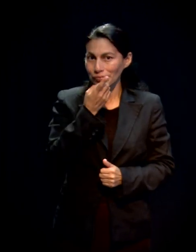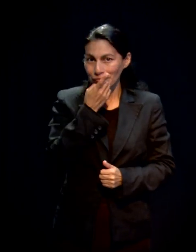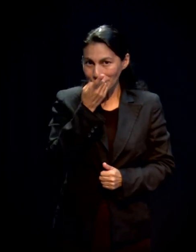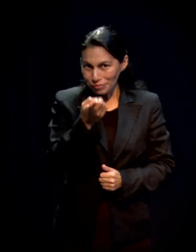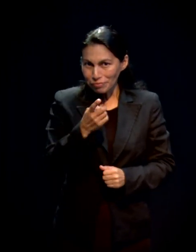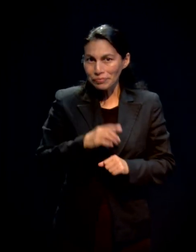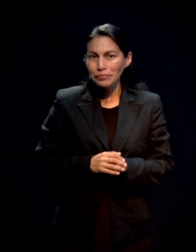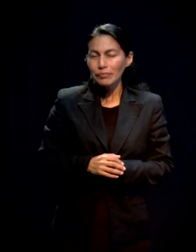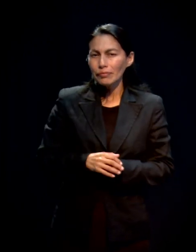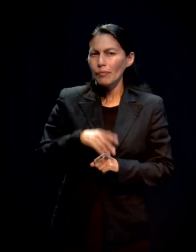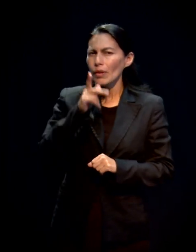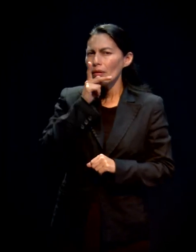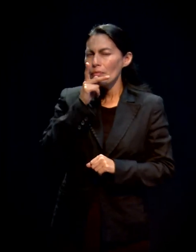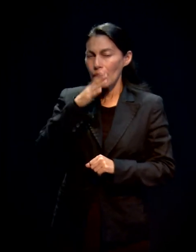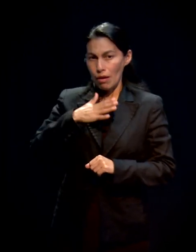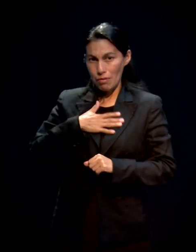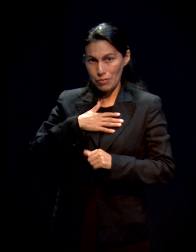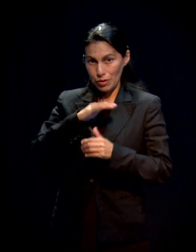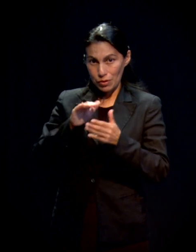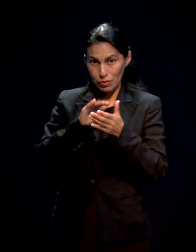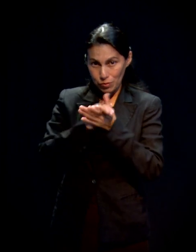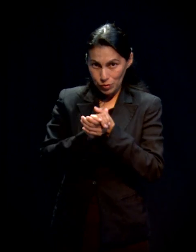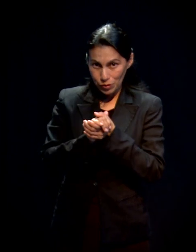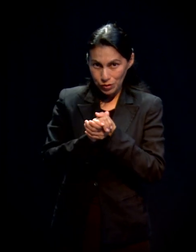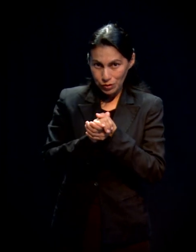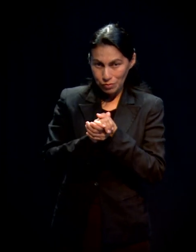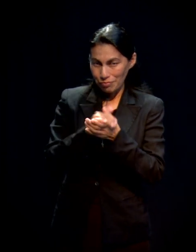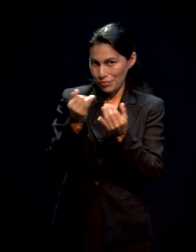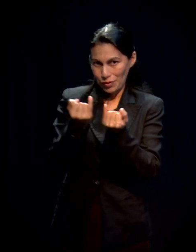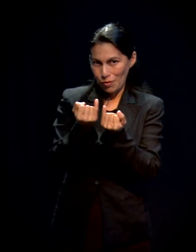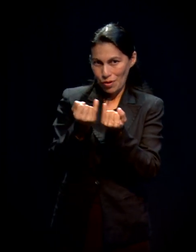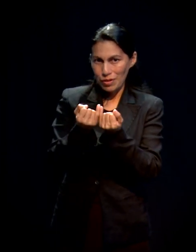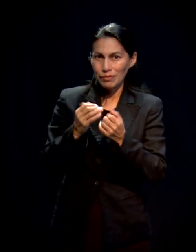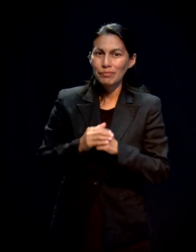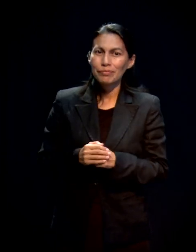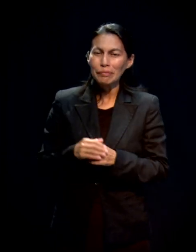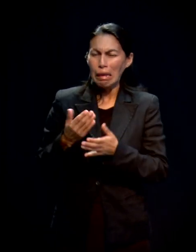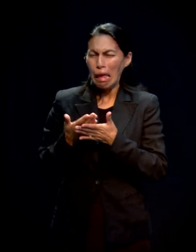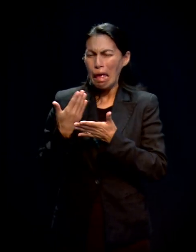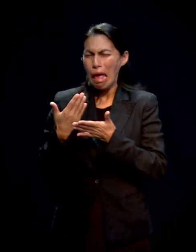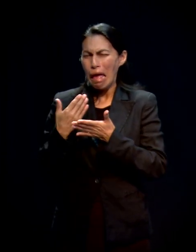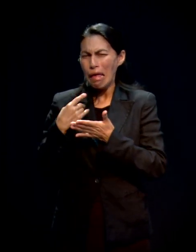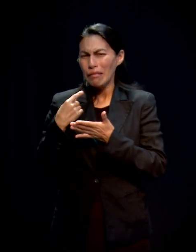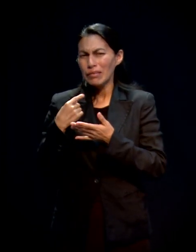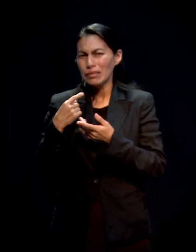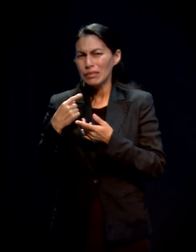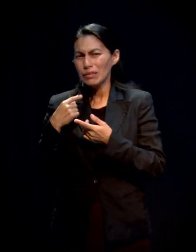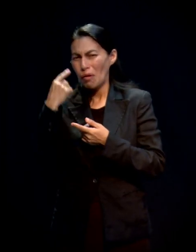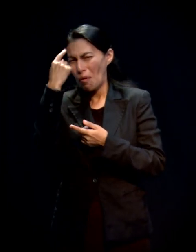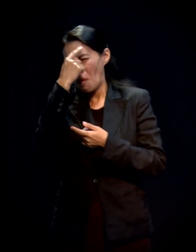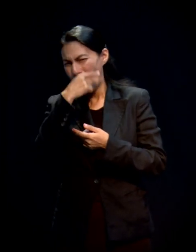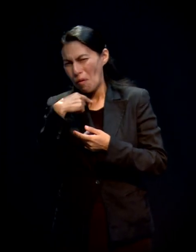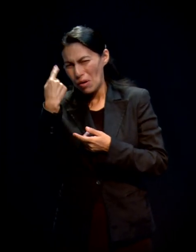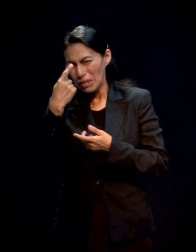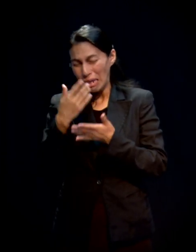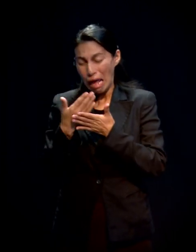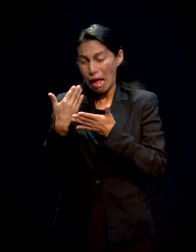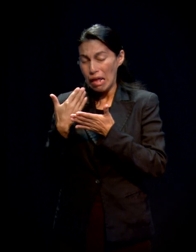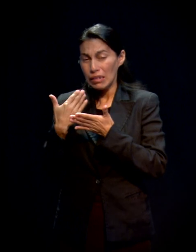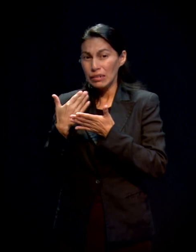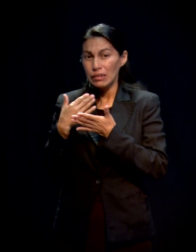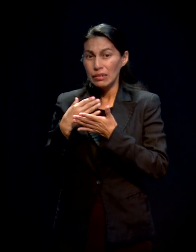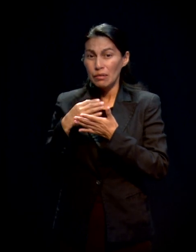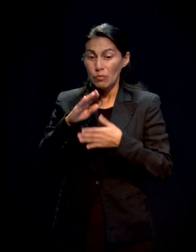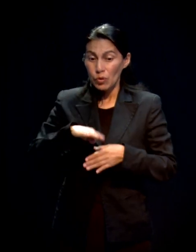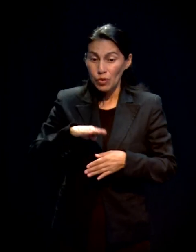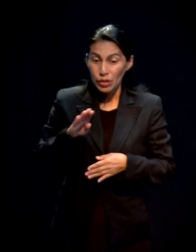el caso del papá de mi esposa porque el papá a unas horas de morir acepto a